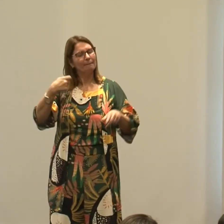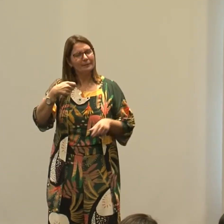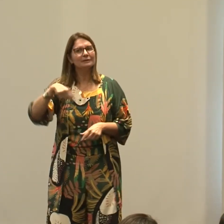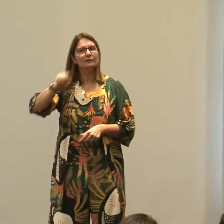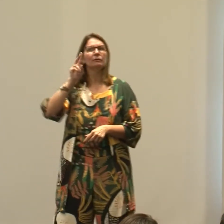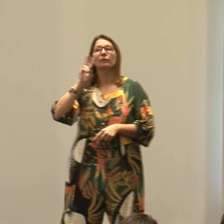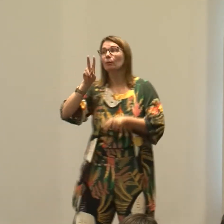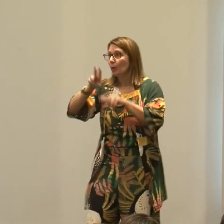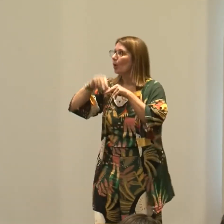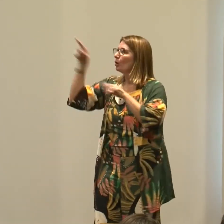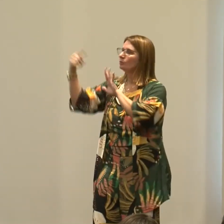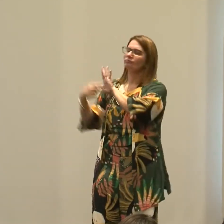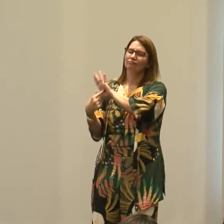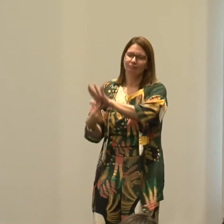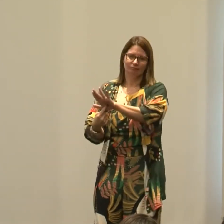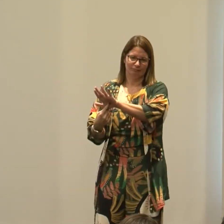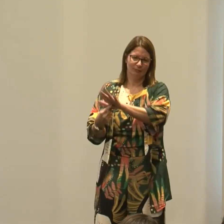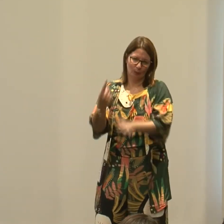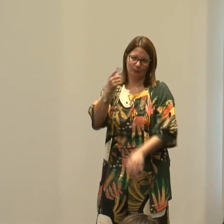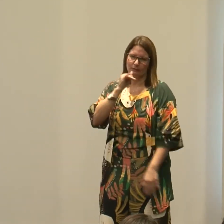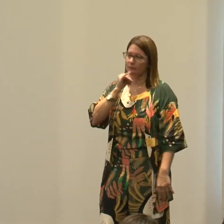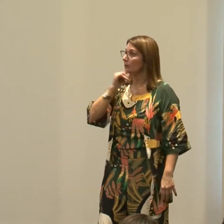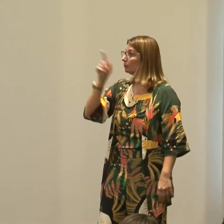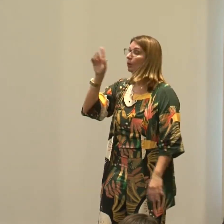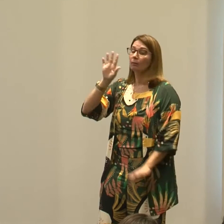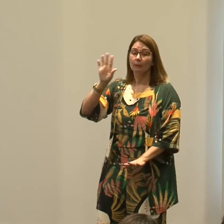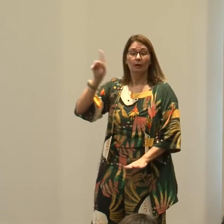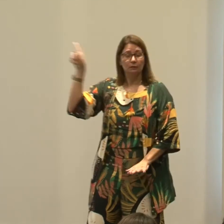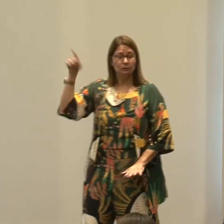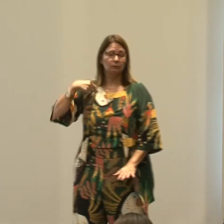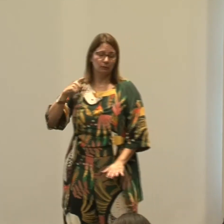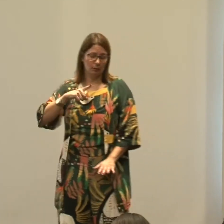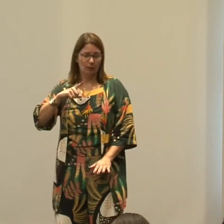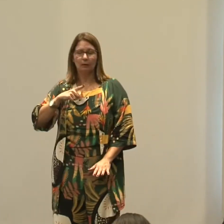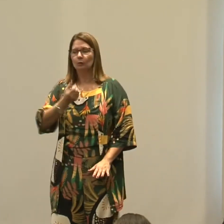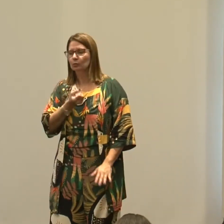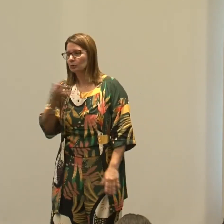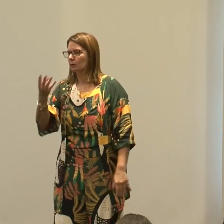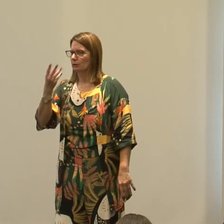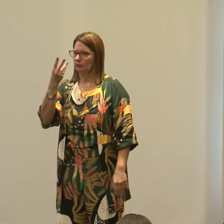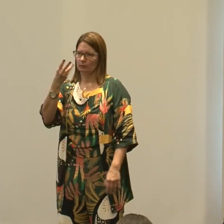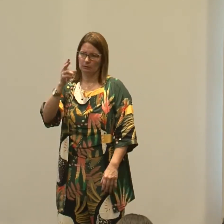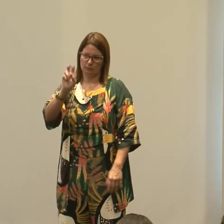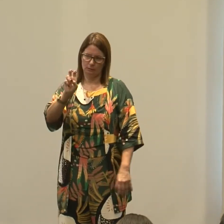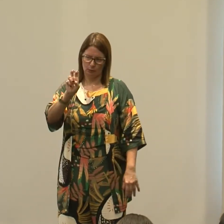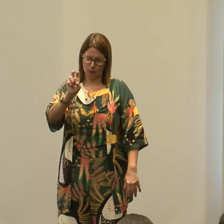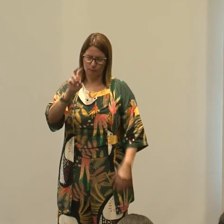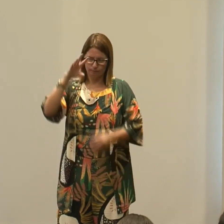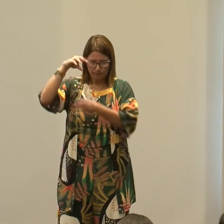garra mecânica. Então a gente precisa apresentar isso através de exemplos.